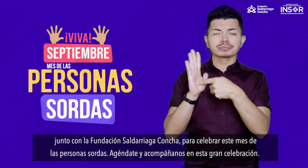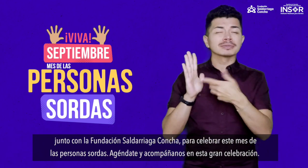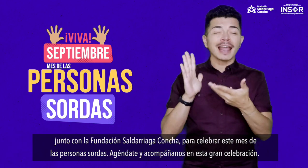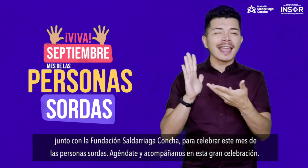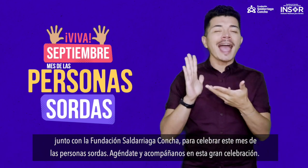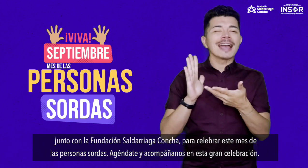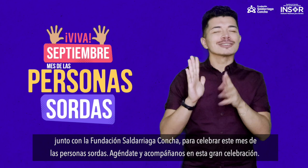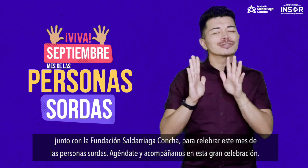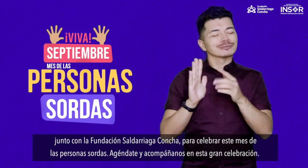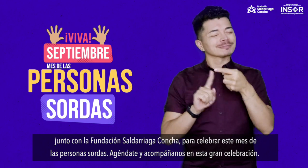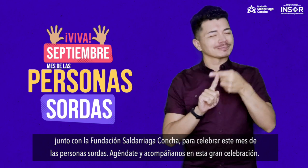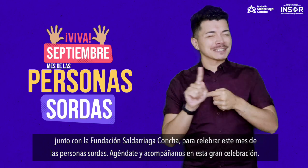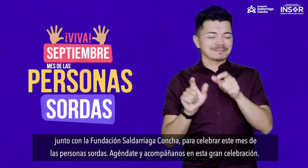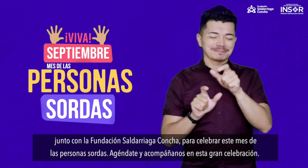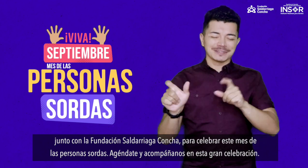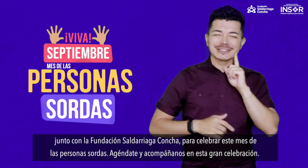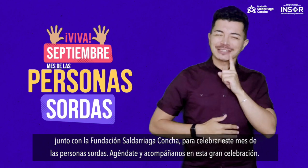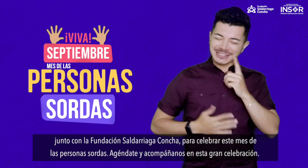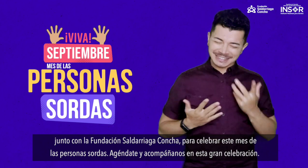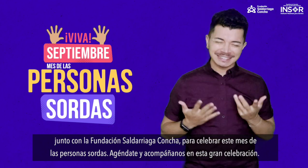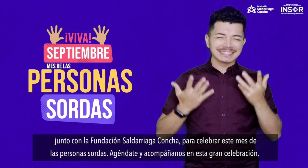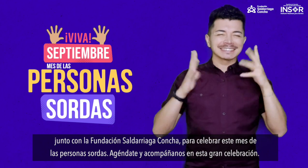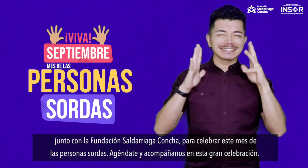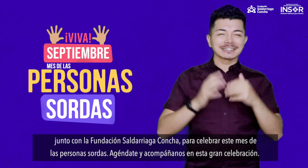para celebrar este mes de las personas sordas.